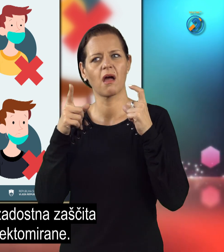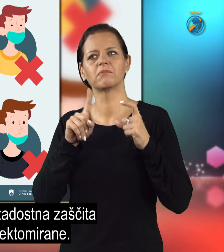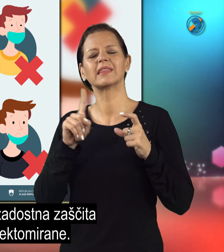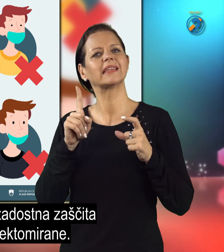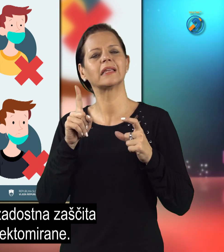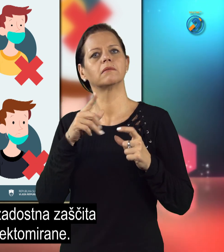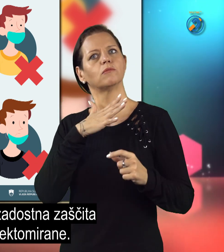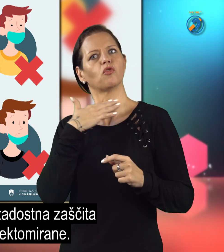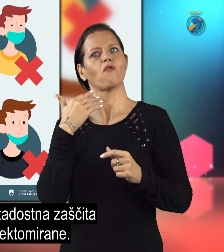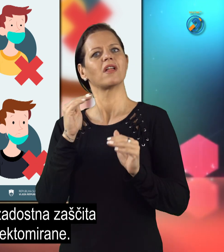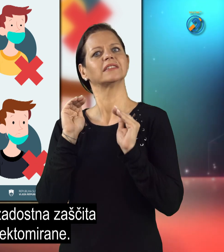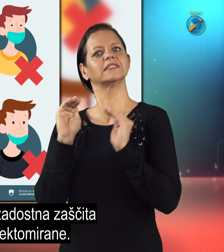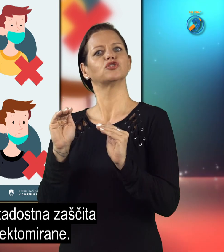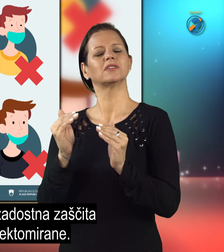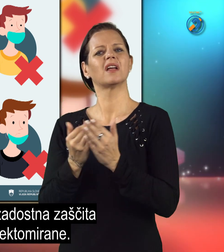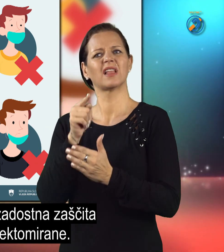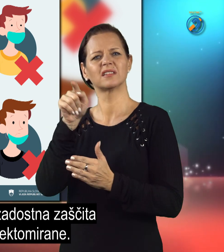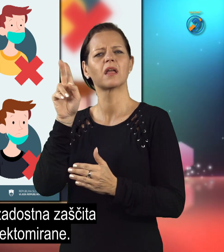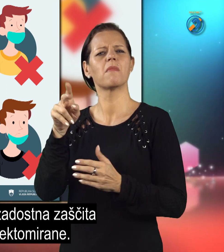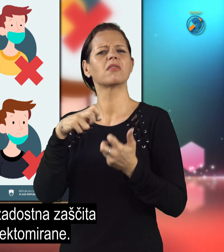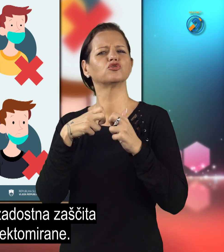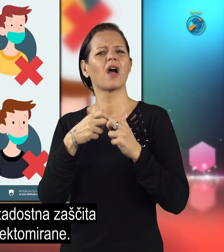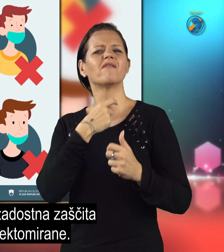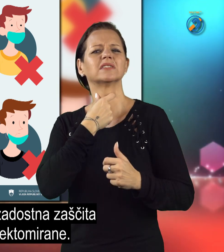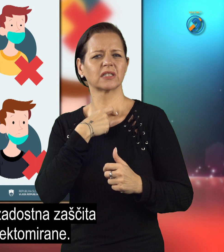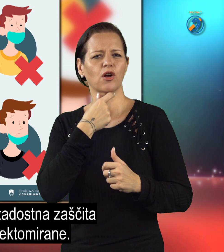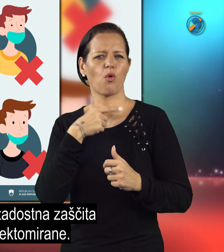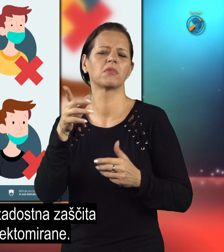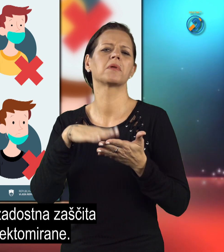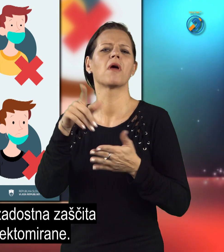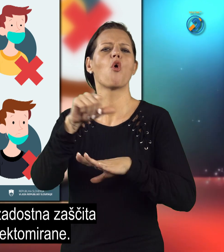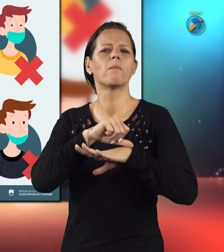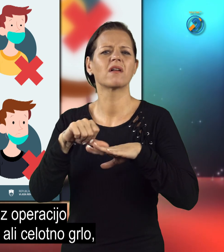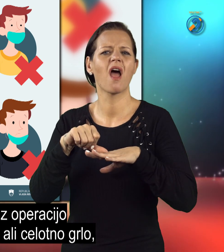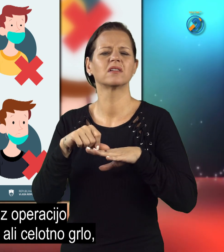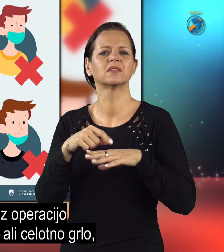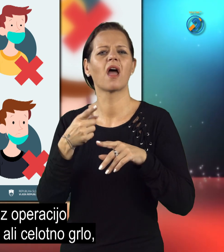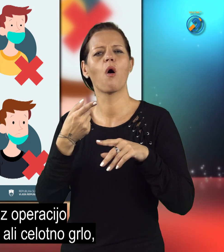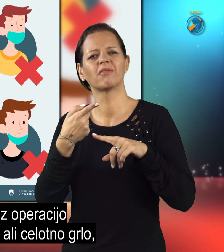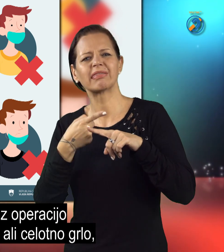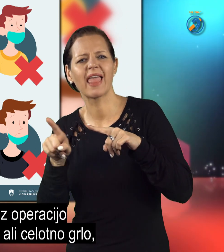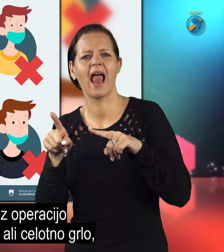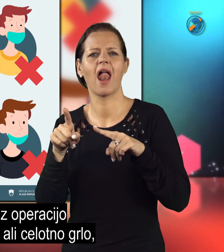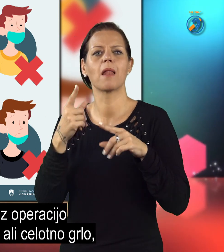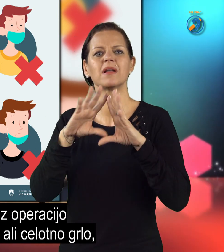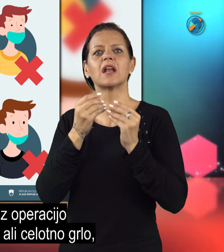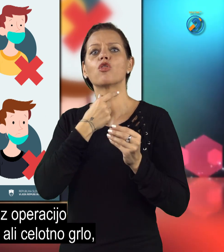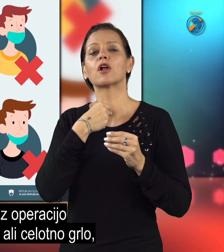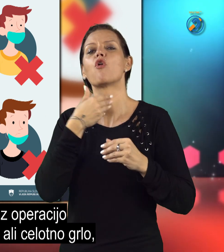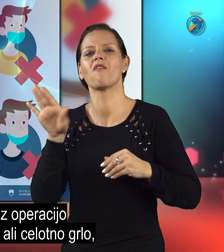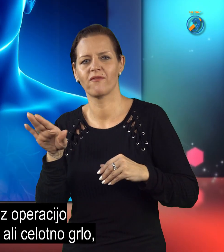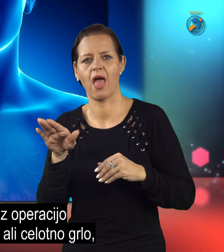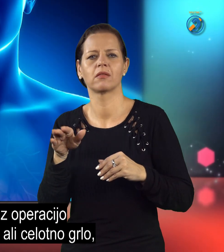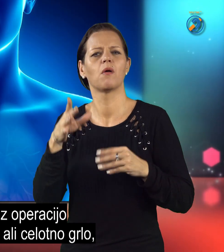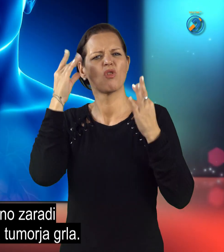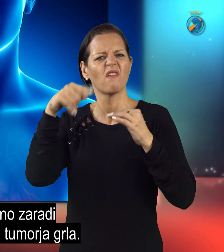Maske niso zadostna zaščita za laringektomirane. Tem so z operacijo odstranili del ali celotno grlo,